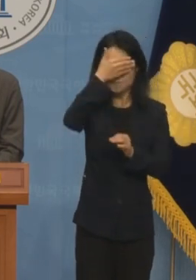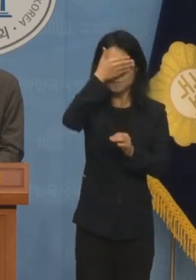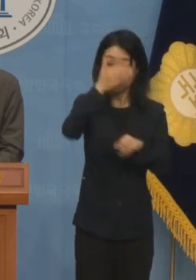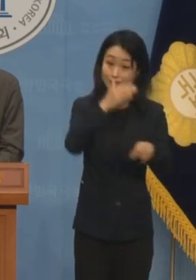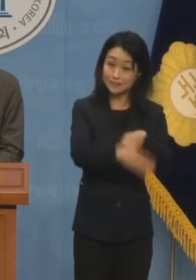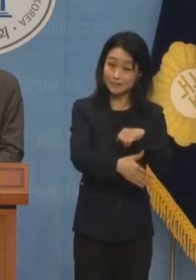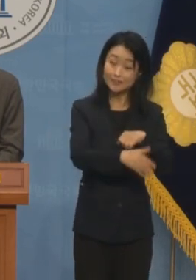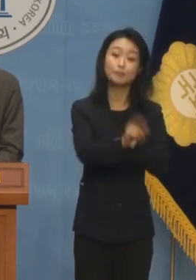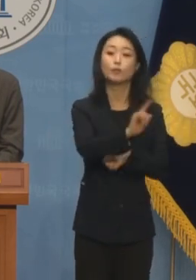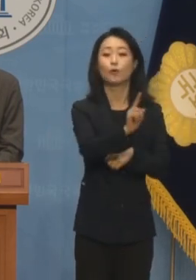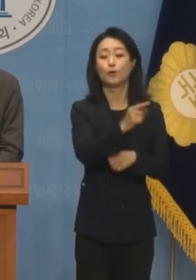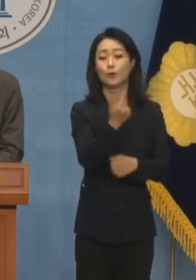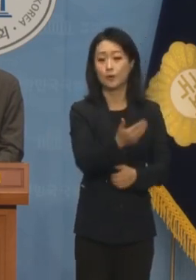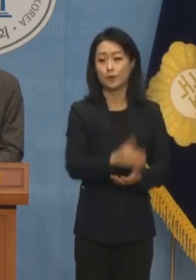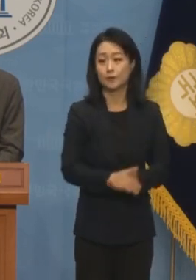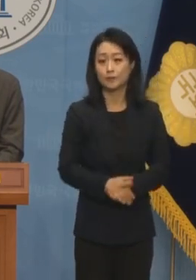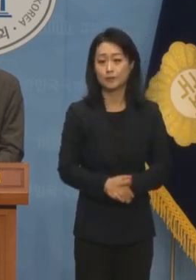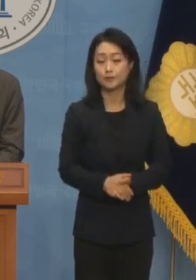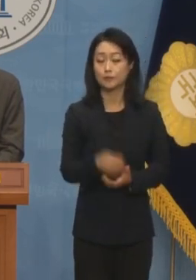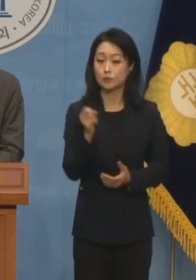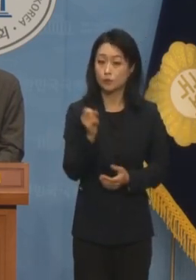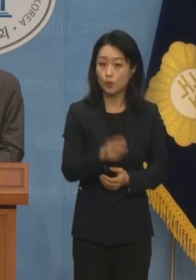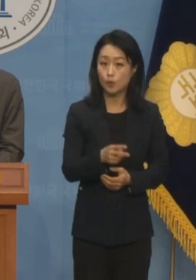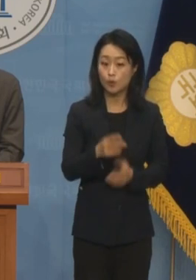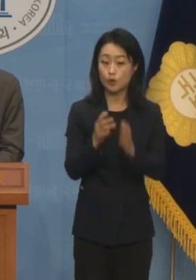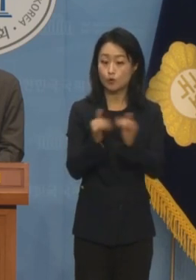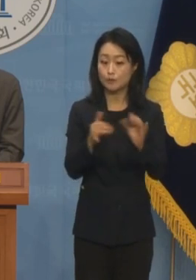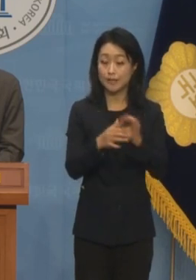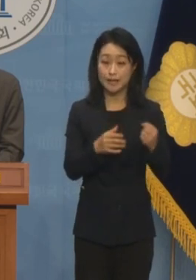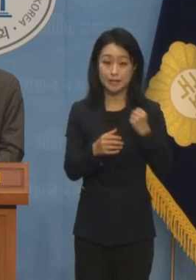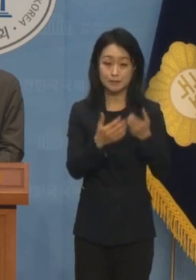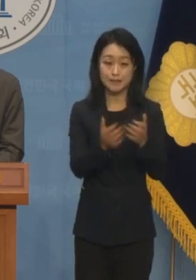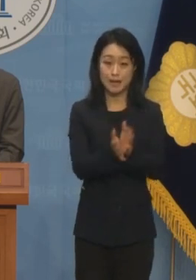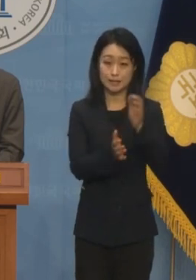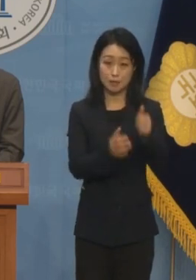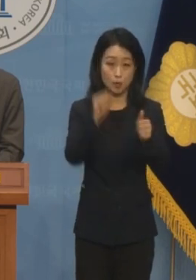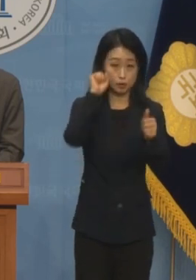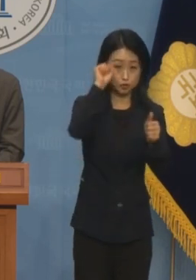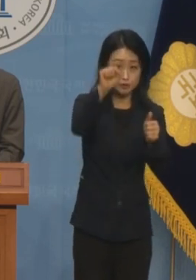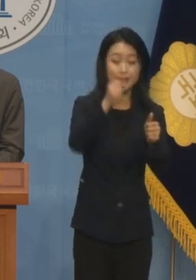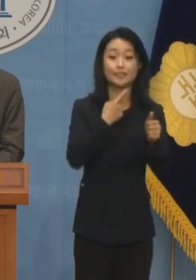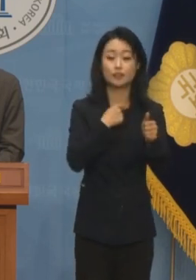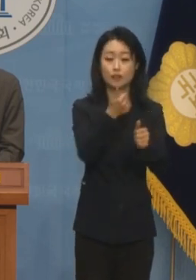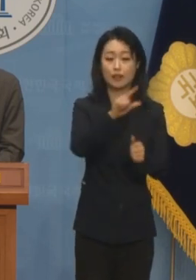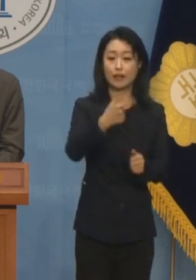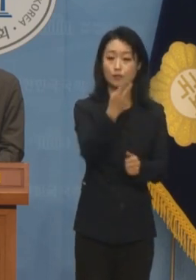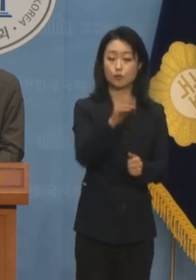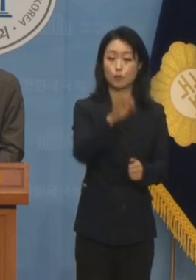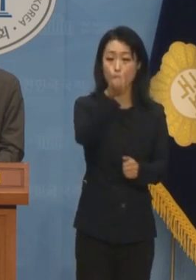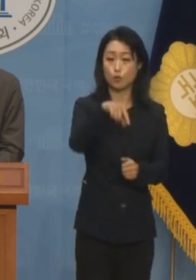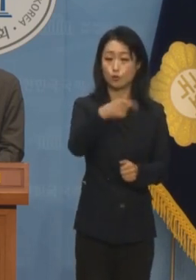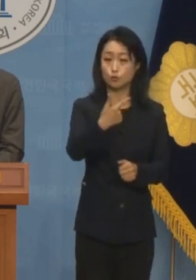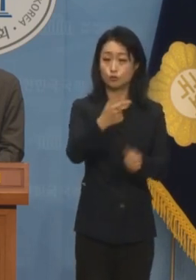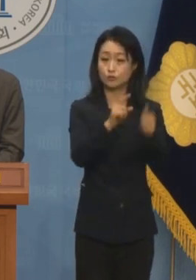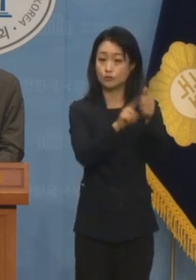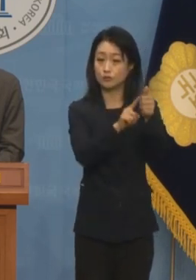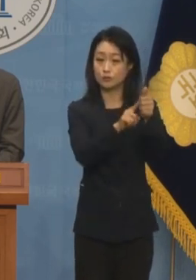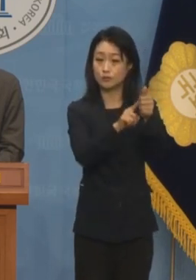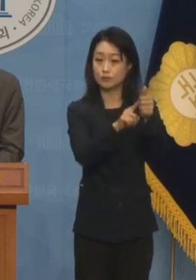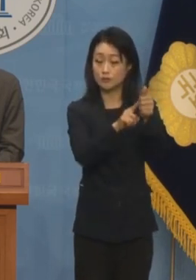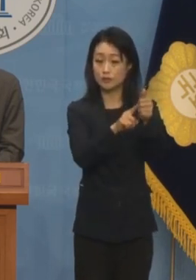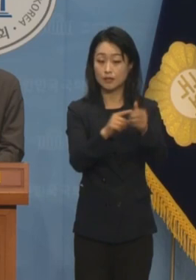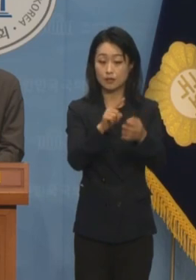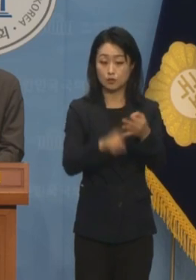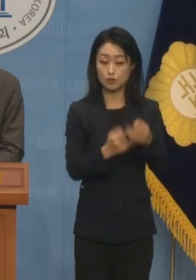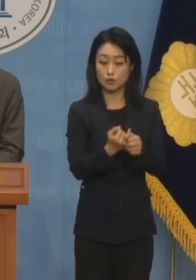하는 것입니까? 더구나 국민의힘 당대표의 출사표를 낸 한동훈 전 비대위원장이